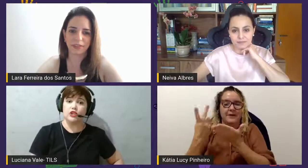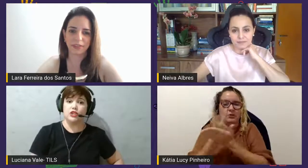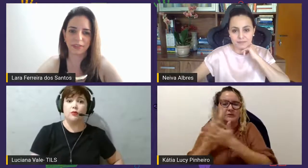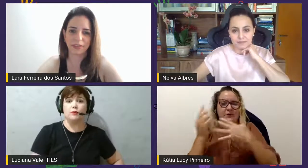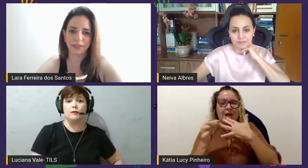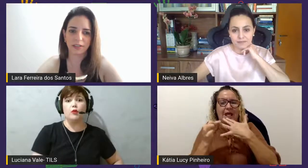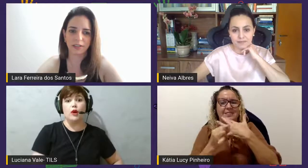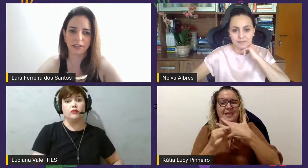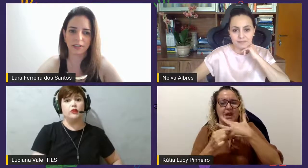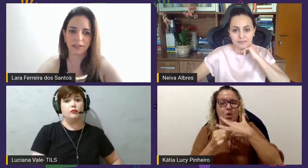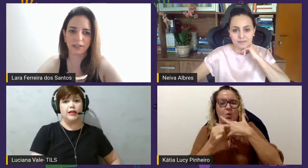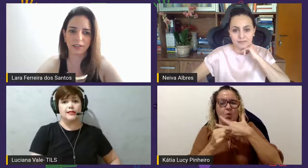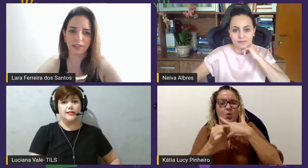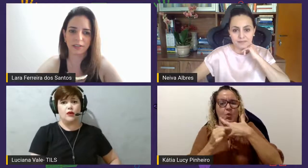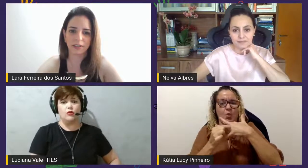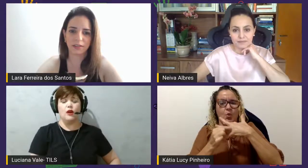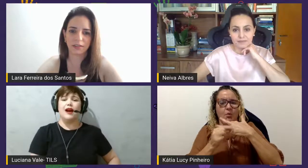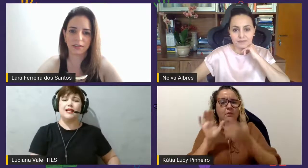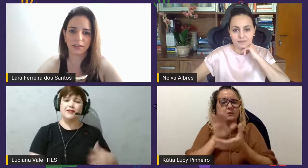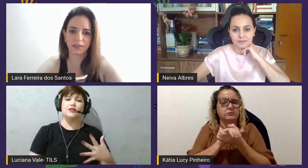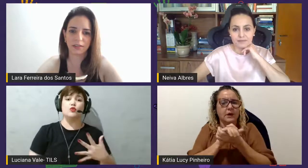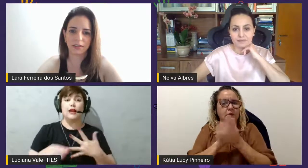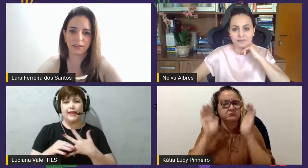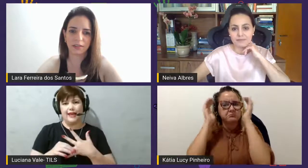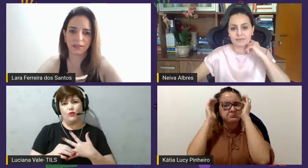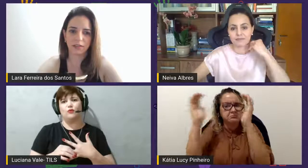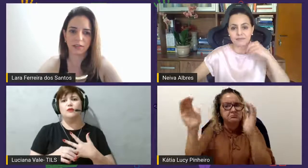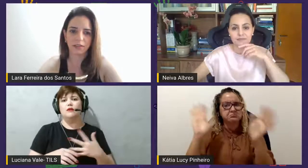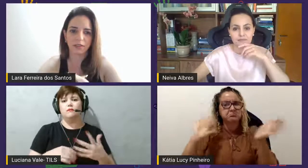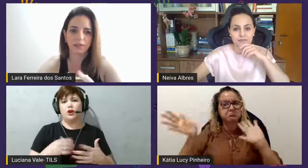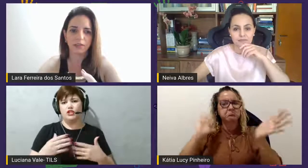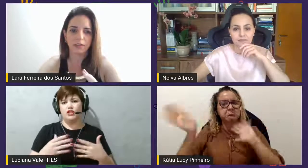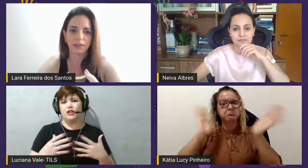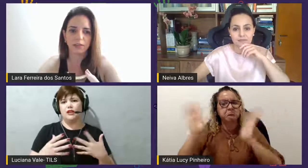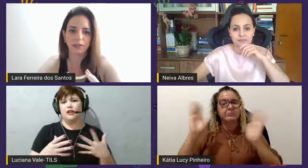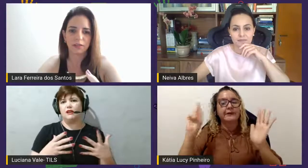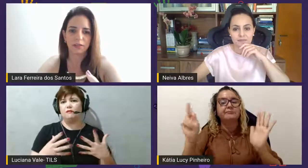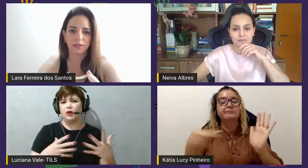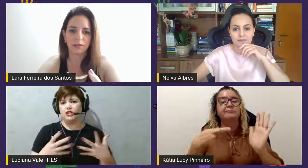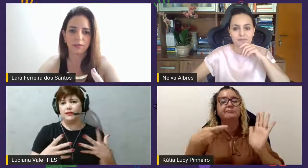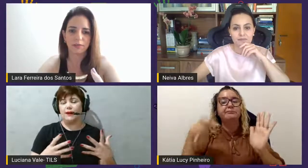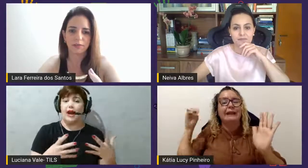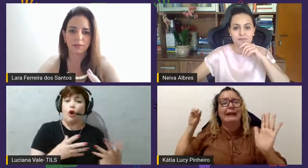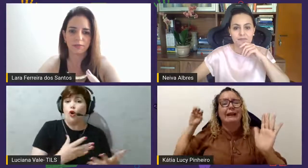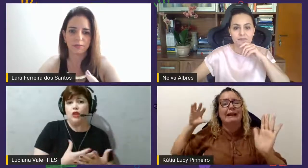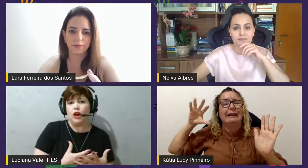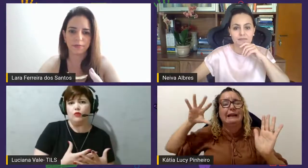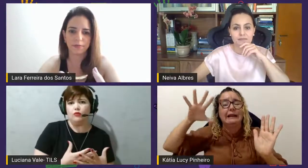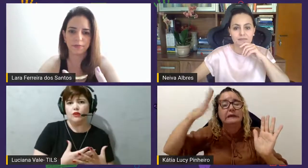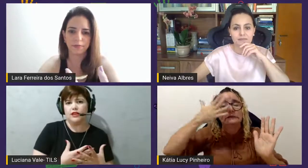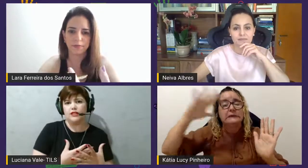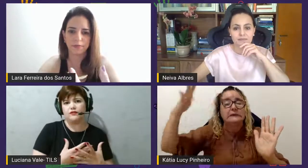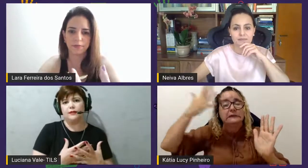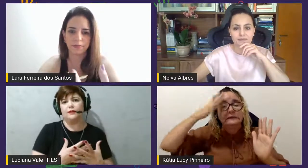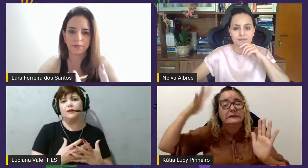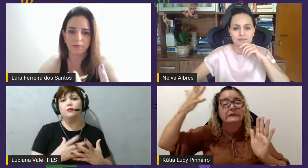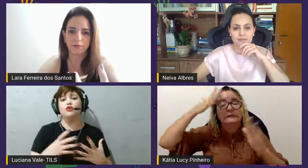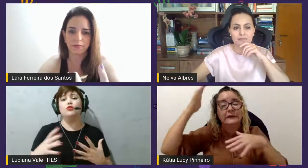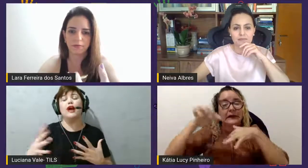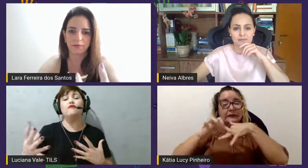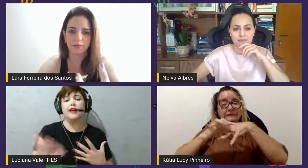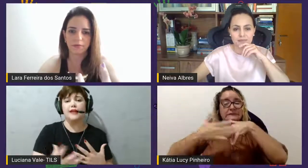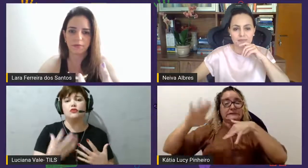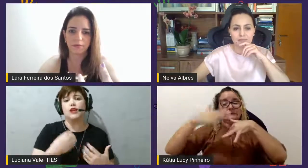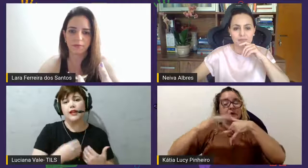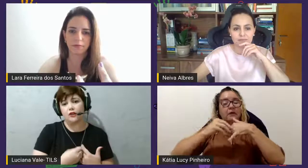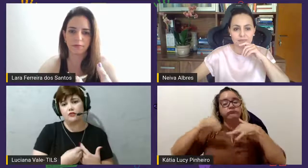vezes pode dar um problema quanto à iluminação. Às vezes um anel pode atrapalhar ou não. Isso vai depender muito